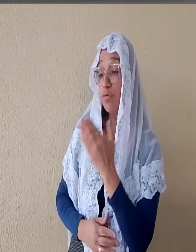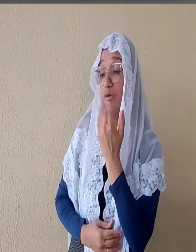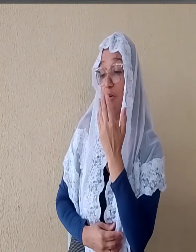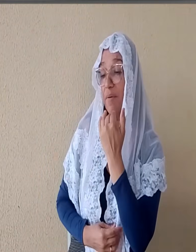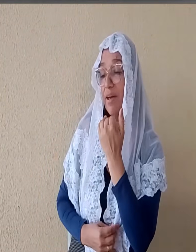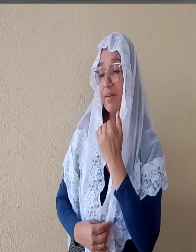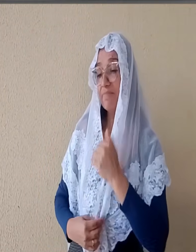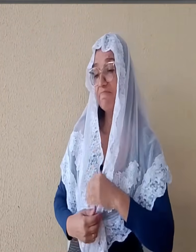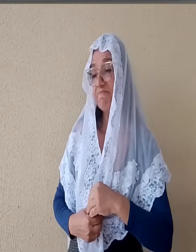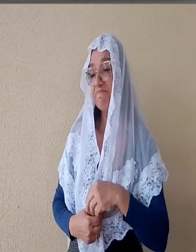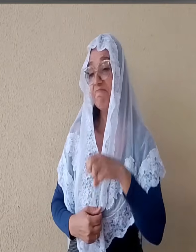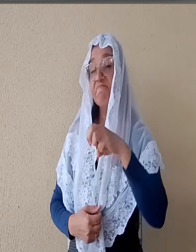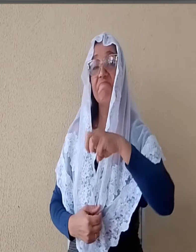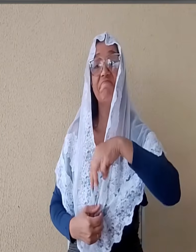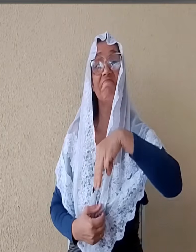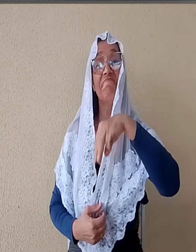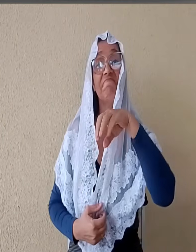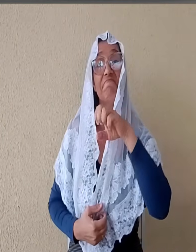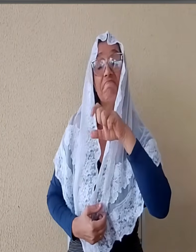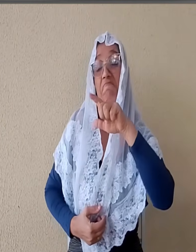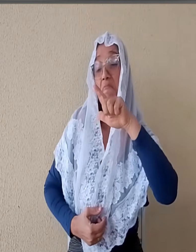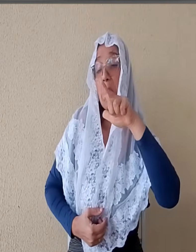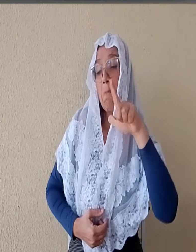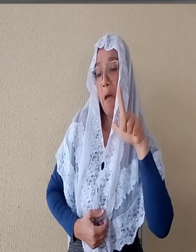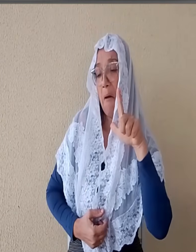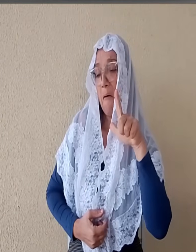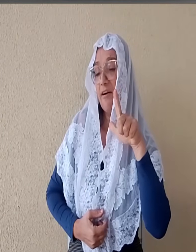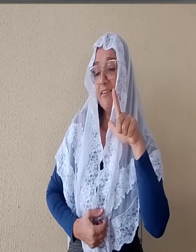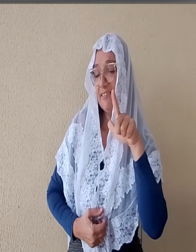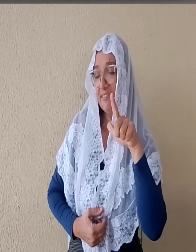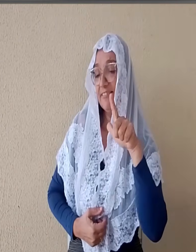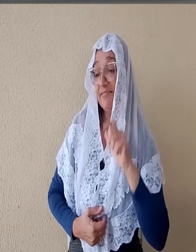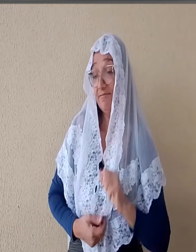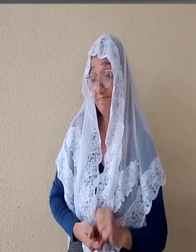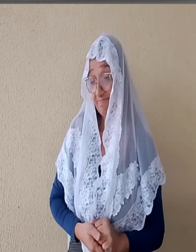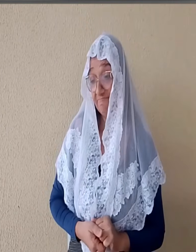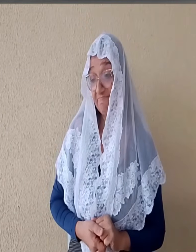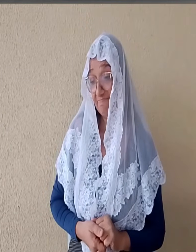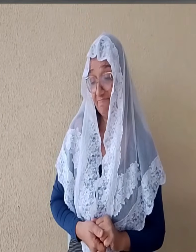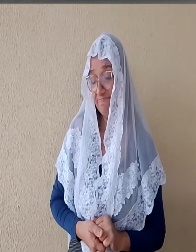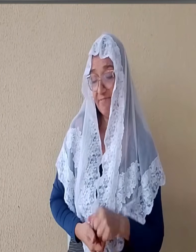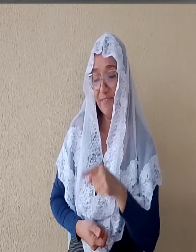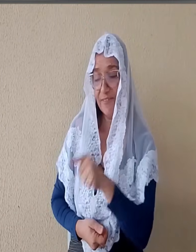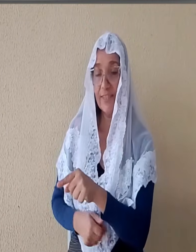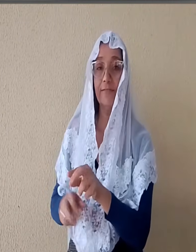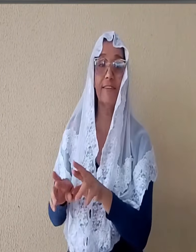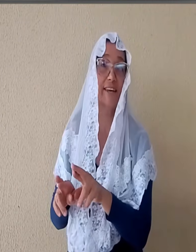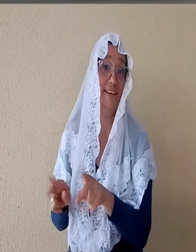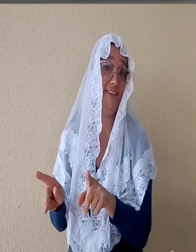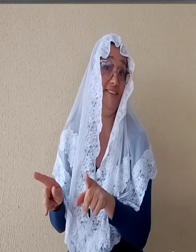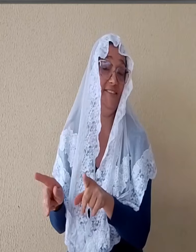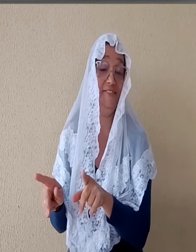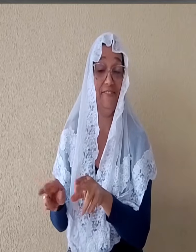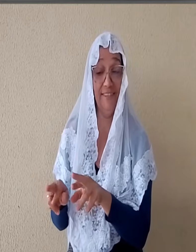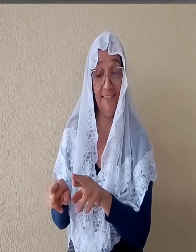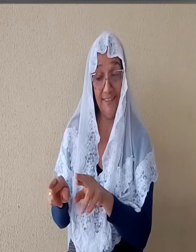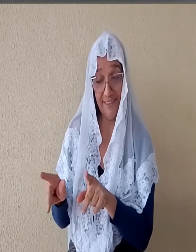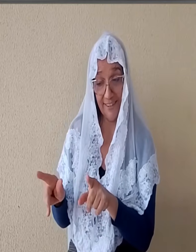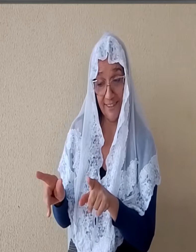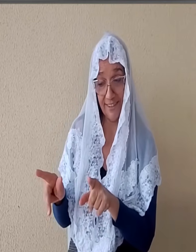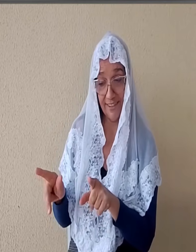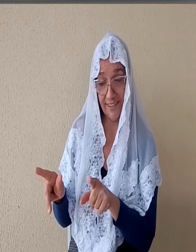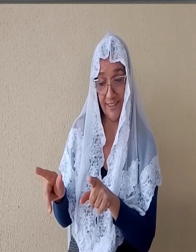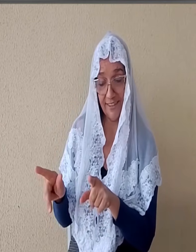né? E de repente ele falou, se eu não posso comer da comida, pelo menos as